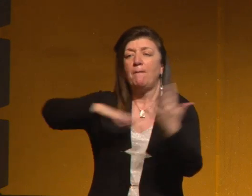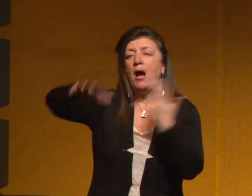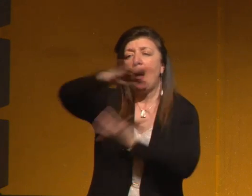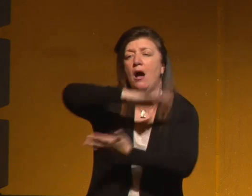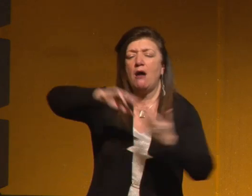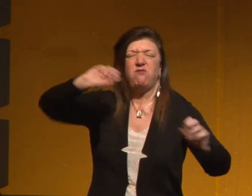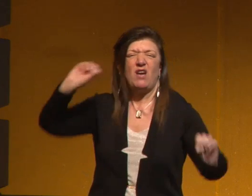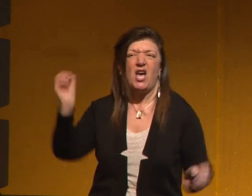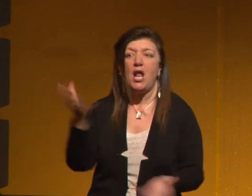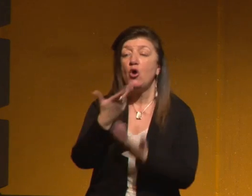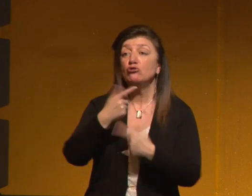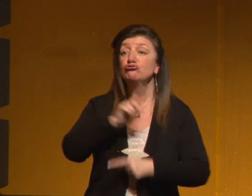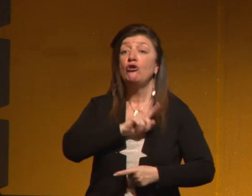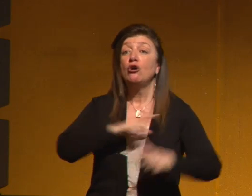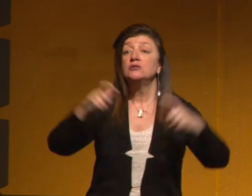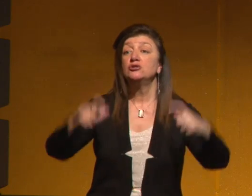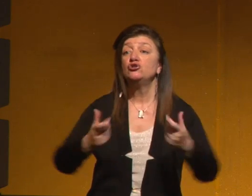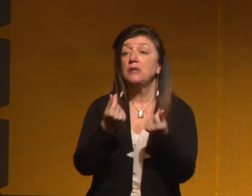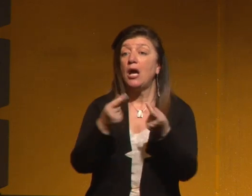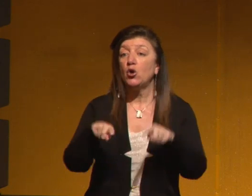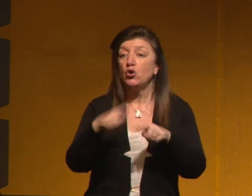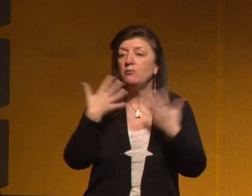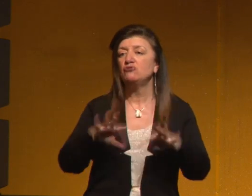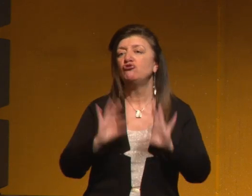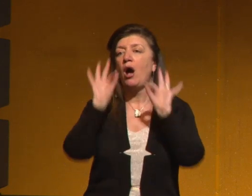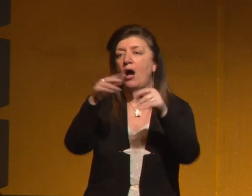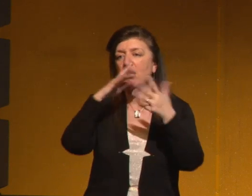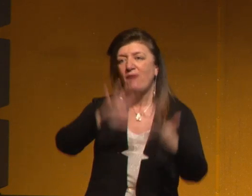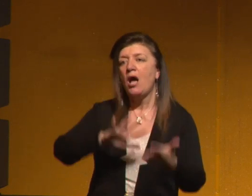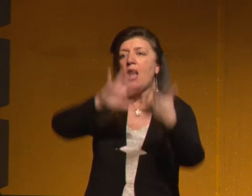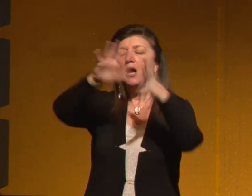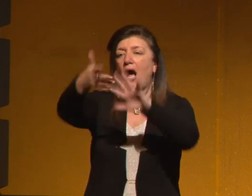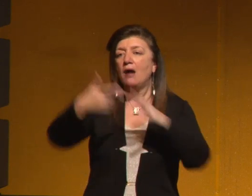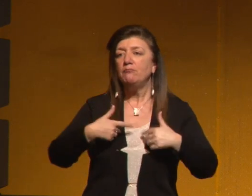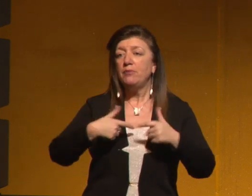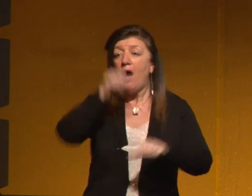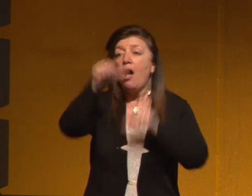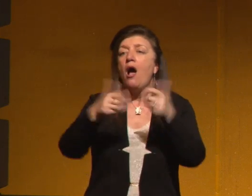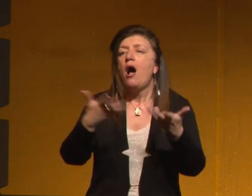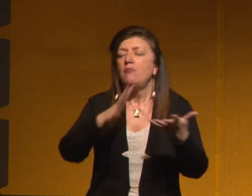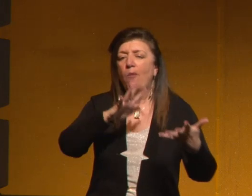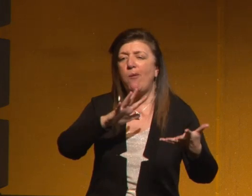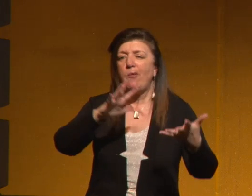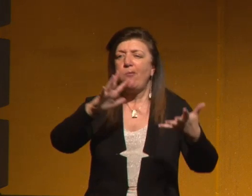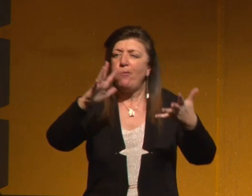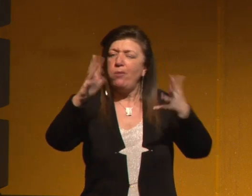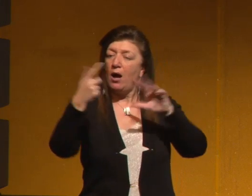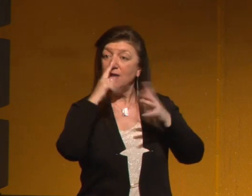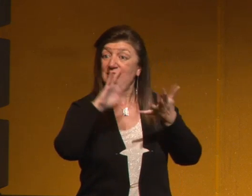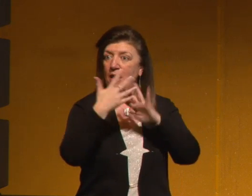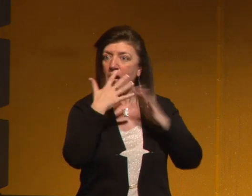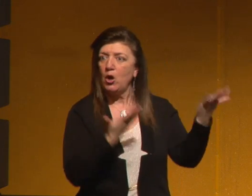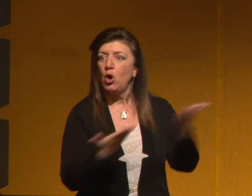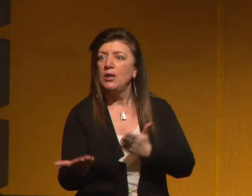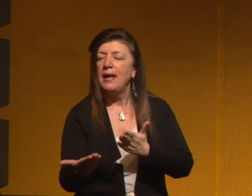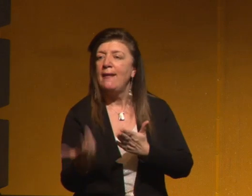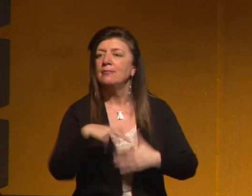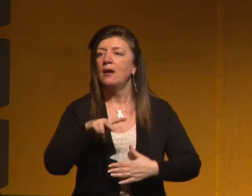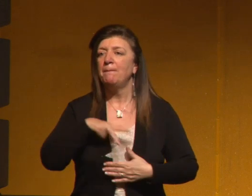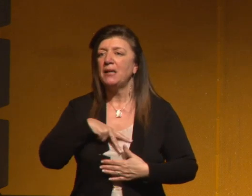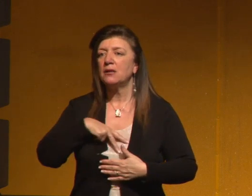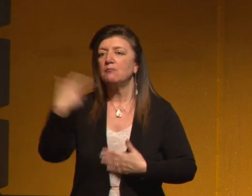l'economia della nostra città sia almeno in parte rinnovata in una metamorfosi che l'ha resa più accogliente in grado di mettere in mostra le bellezze di un patrimonio artistico